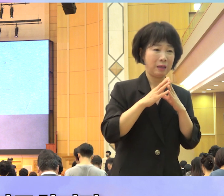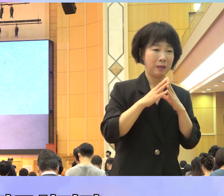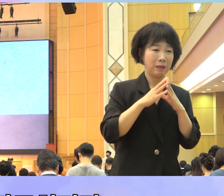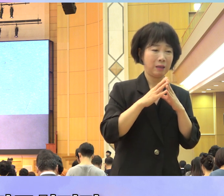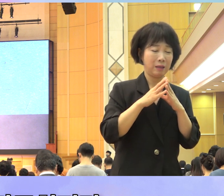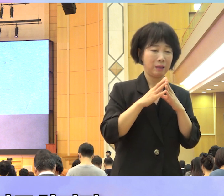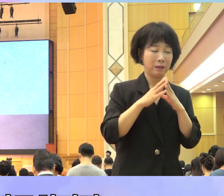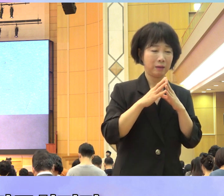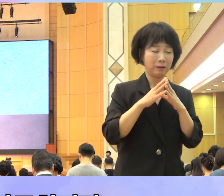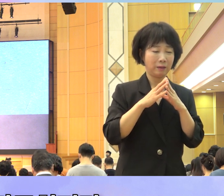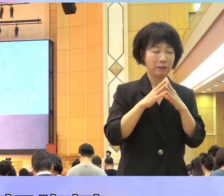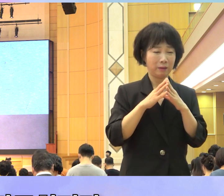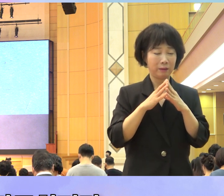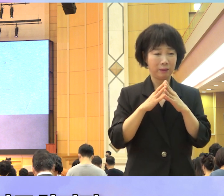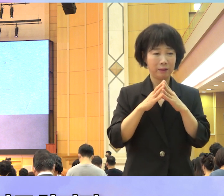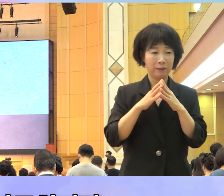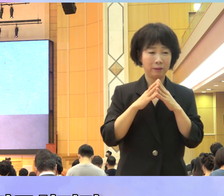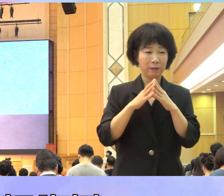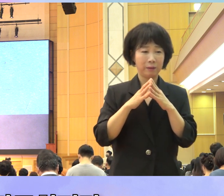믿는 건 아니지 않습니까?